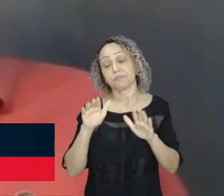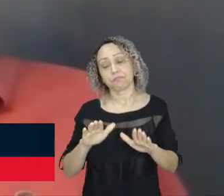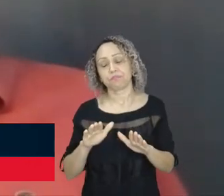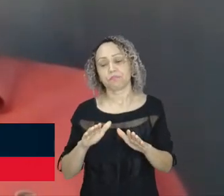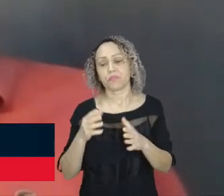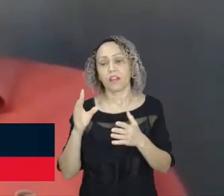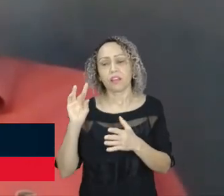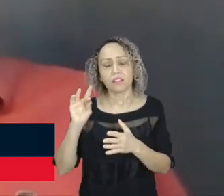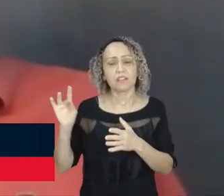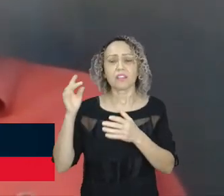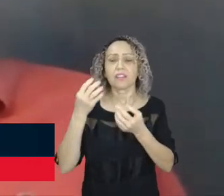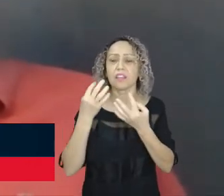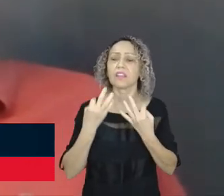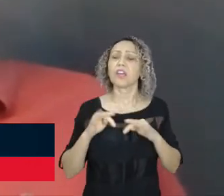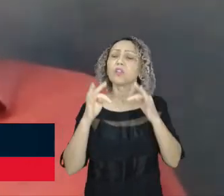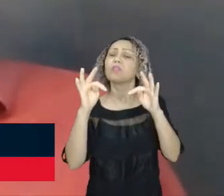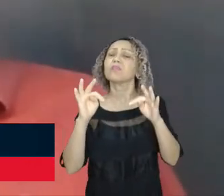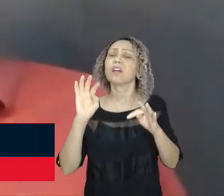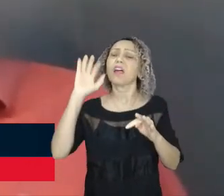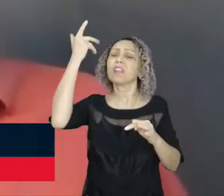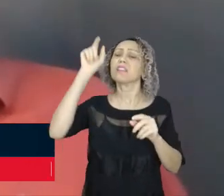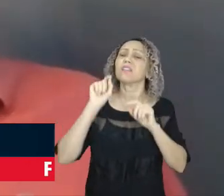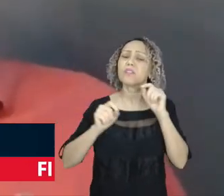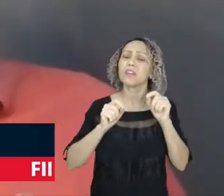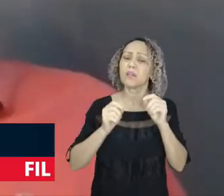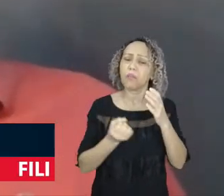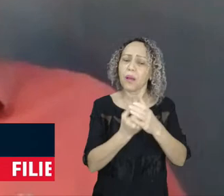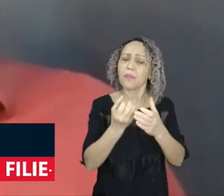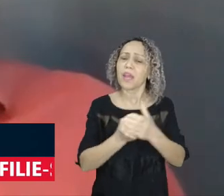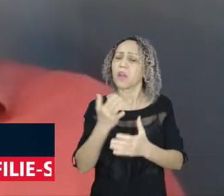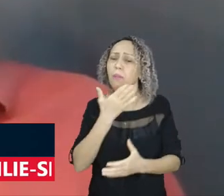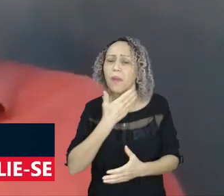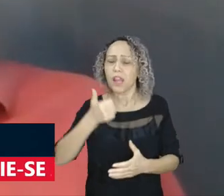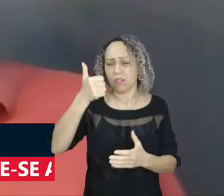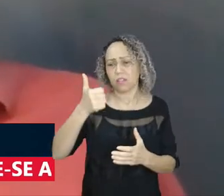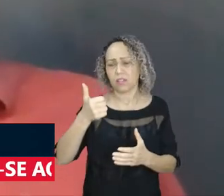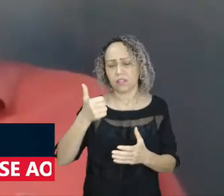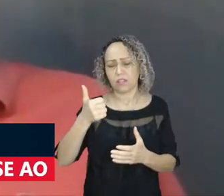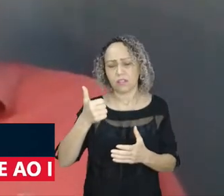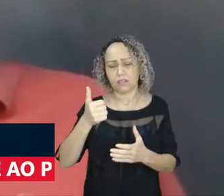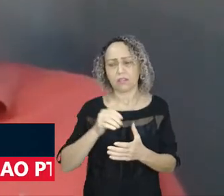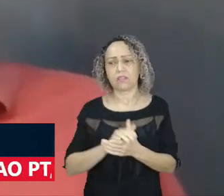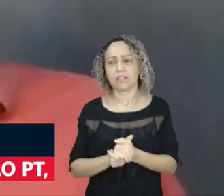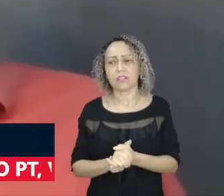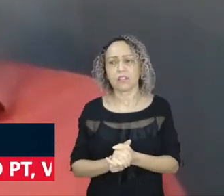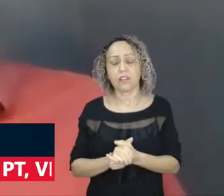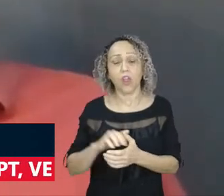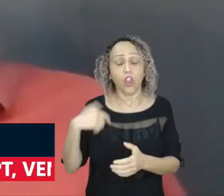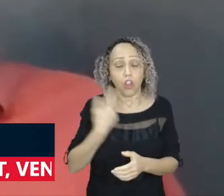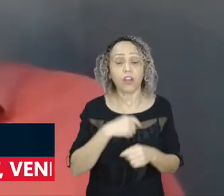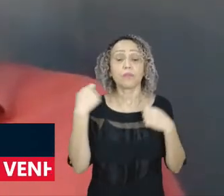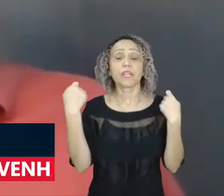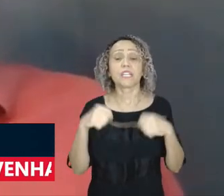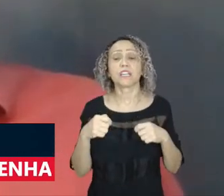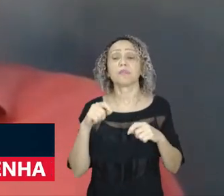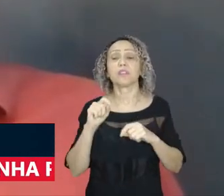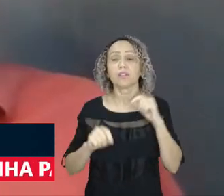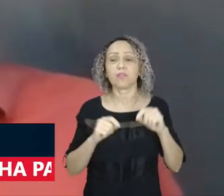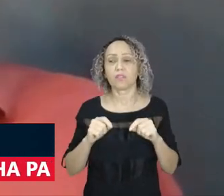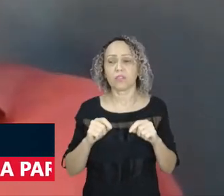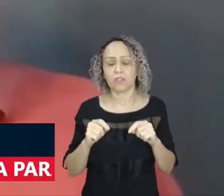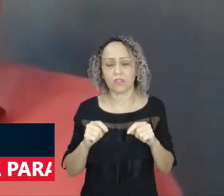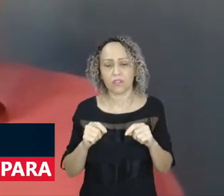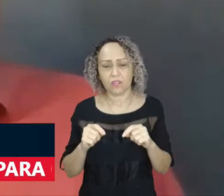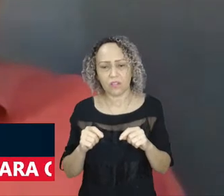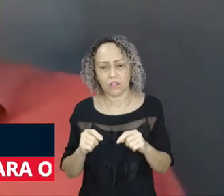são decisivas para você melhorar a produção. Então, por exemplo, não é nada comida. Nós precisamos ter alimento suficiente para alimentar a